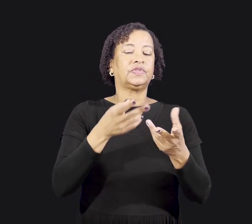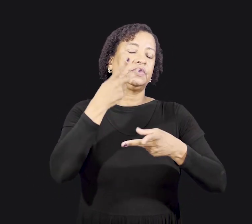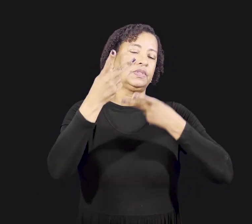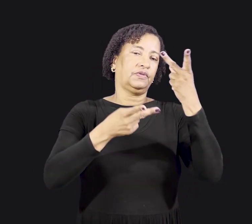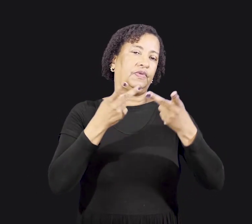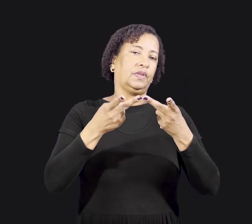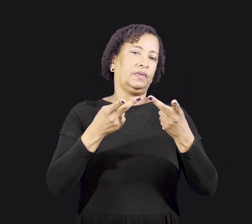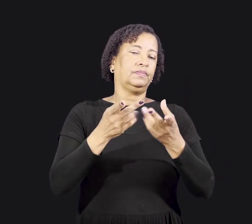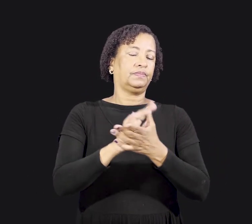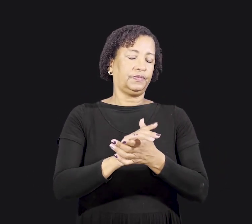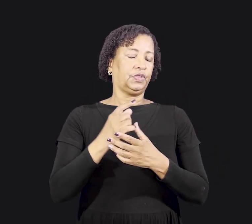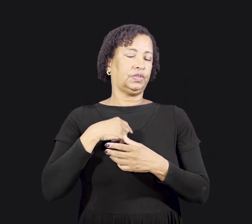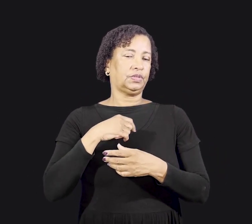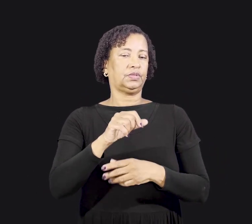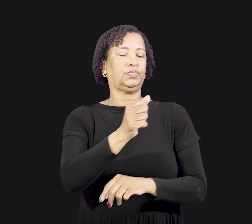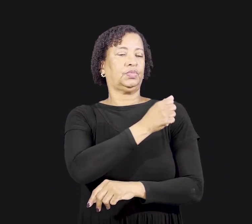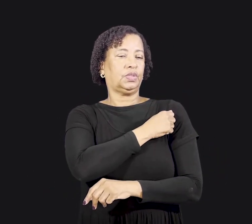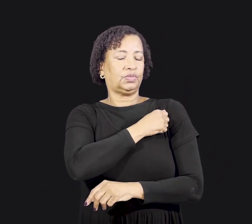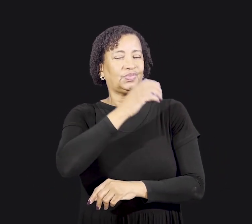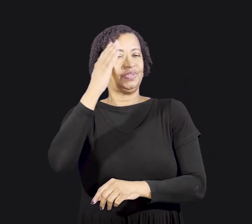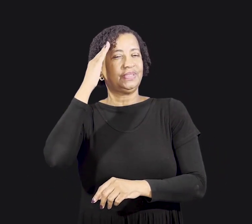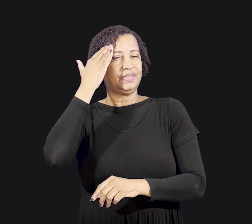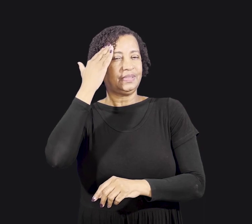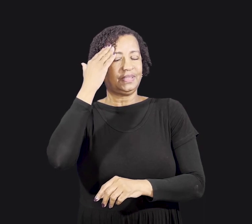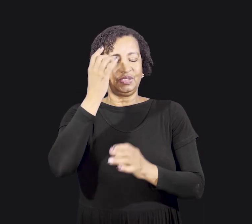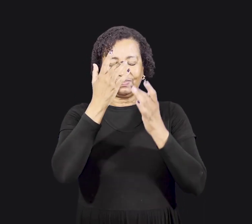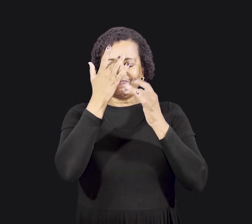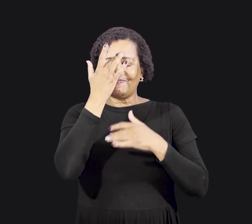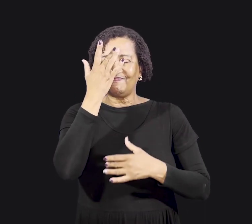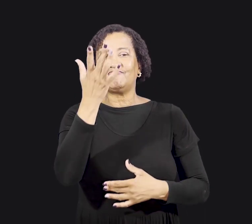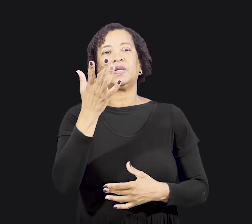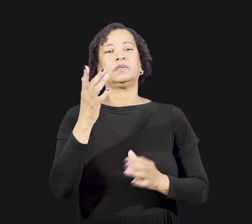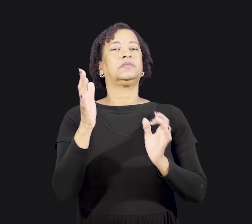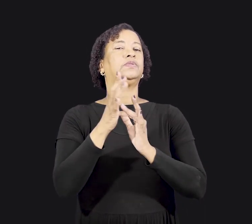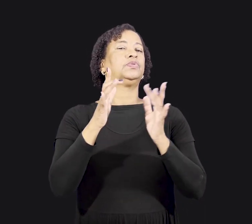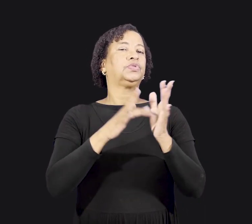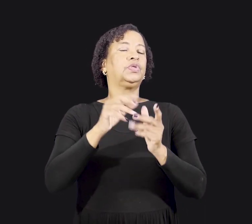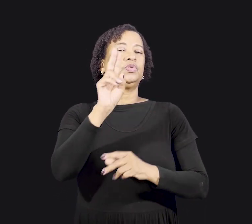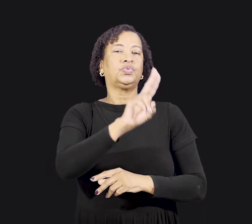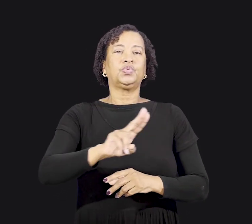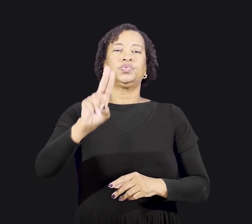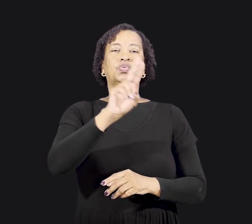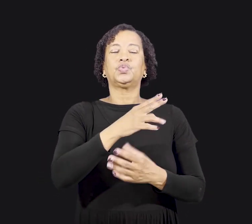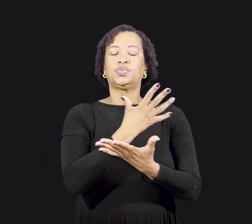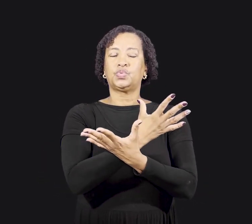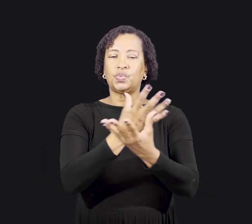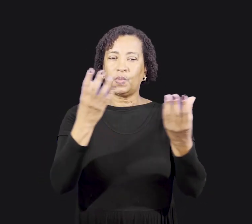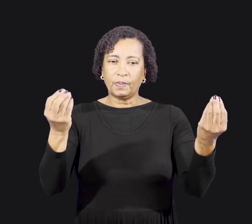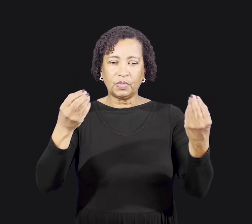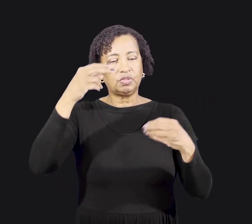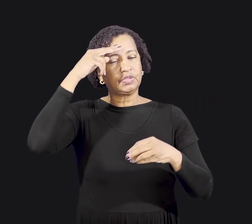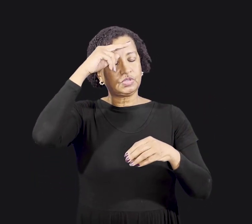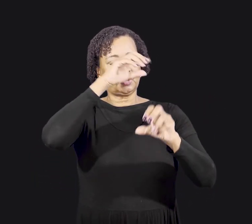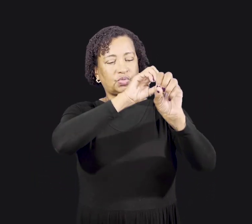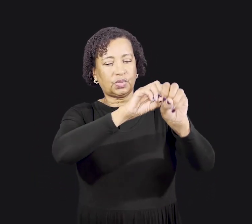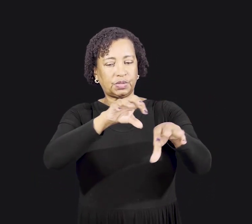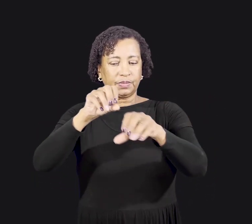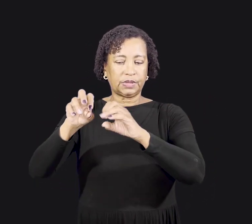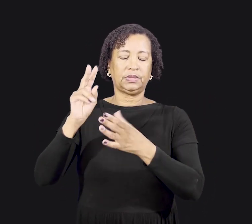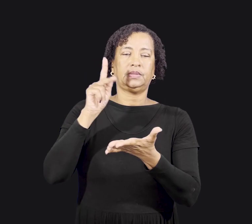ensinar. Dessa forma, os alunos a compreendem com mais facilidade. Jesus usou muitas parábolas para ensinar suas